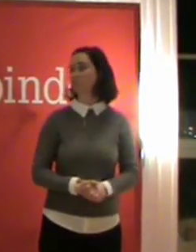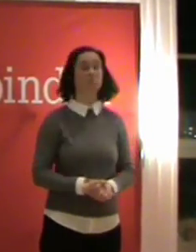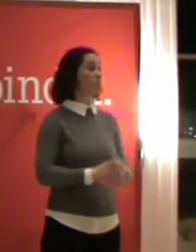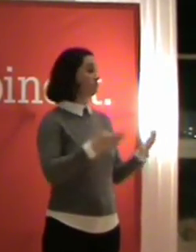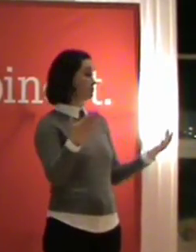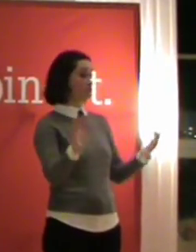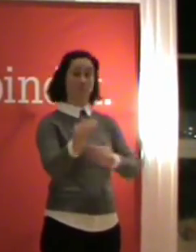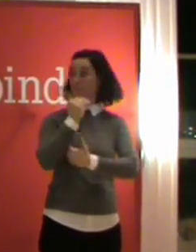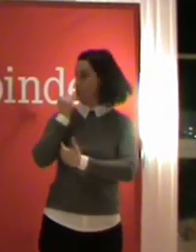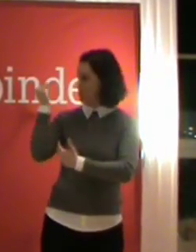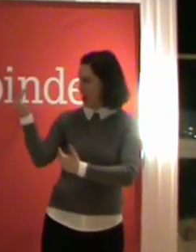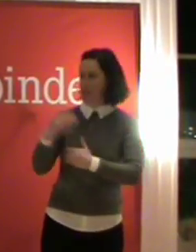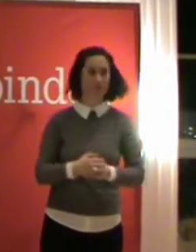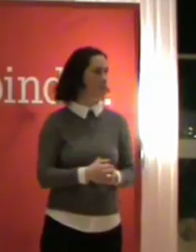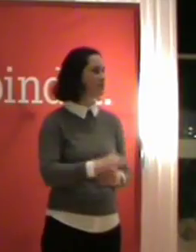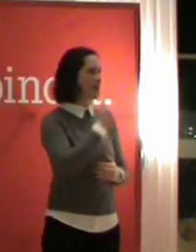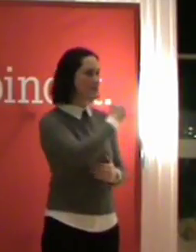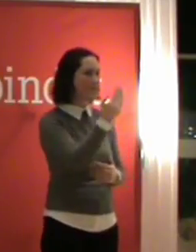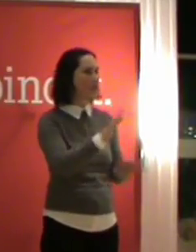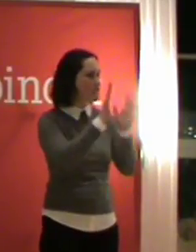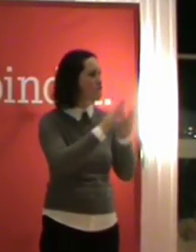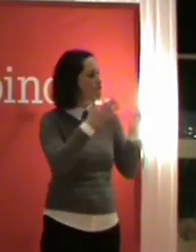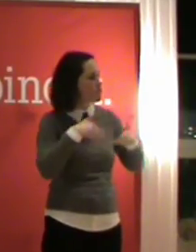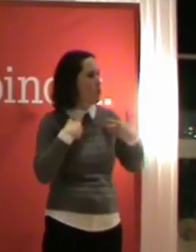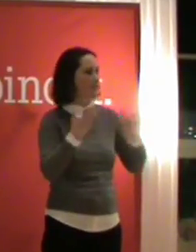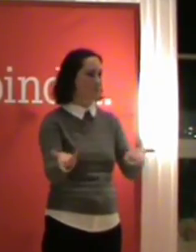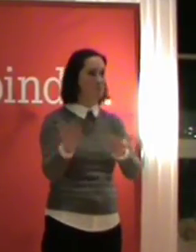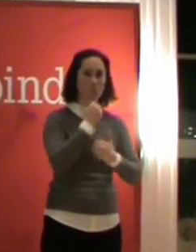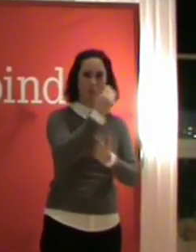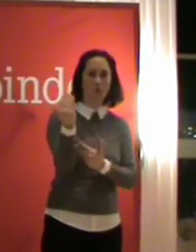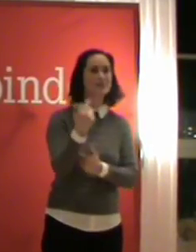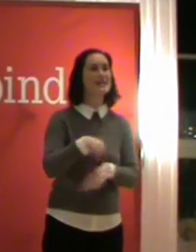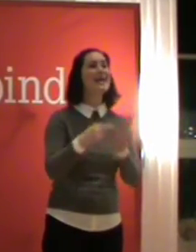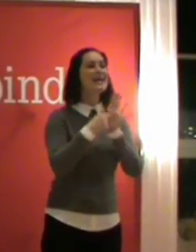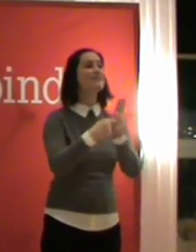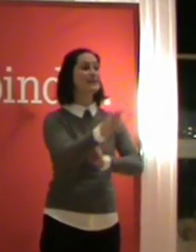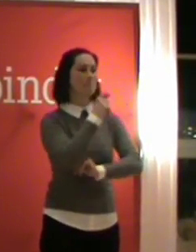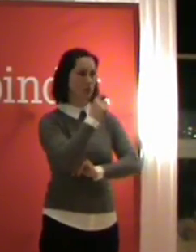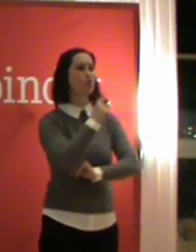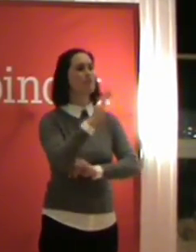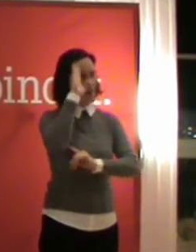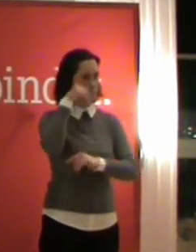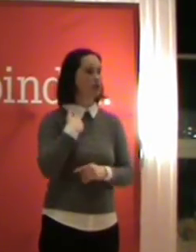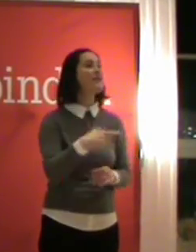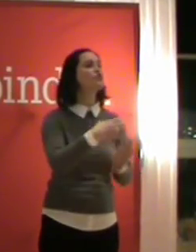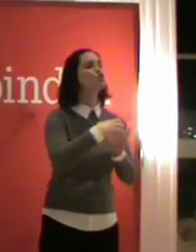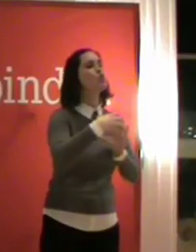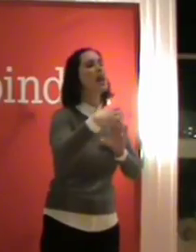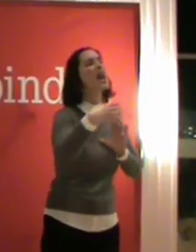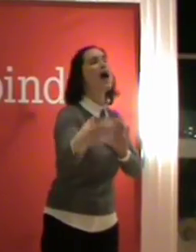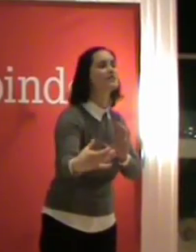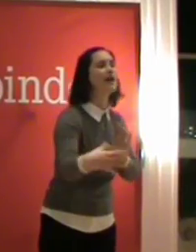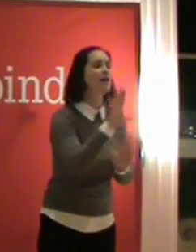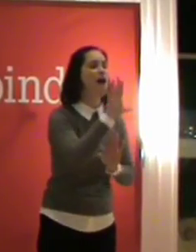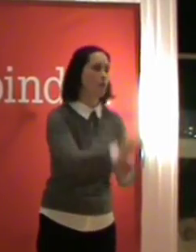Ja, recht herzlichen Dank. Danke für die freundliche Begrüßung. Ich habe den Hinweis mit dem Mikro verstanden. Wenn es zu lange ist, setzt es kurz aus,